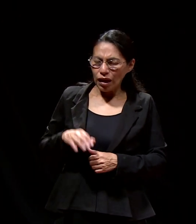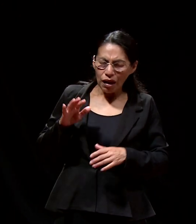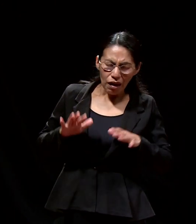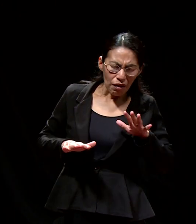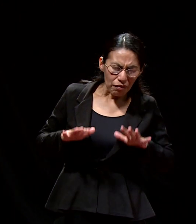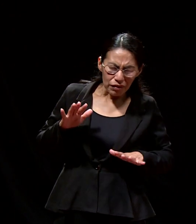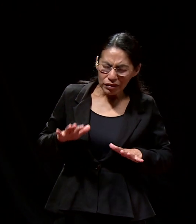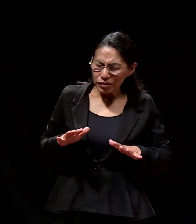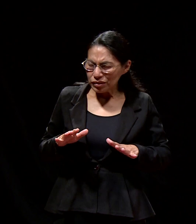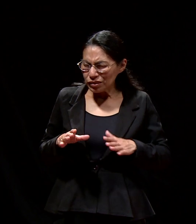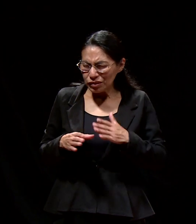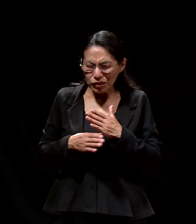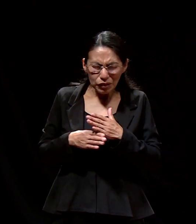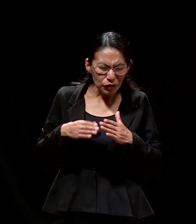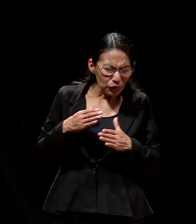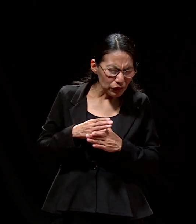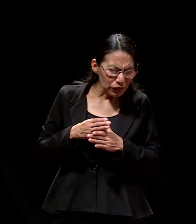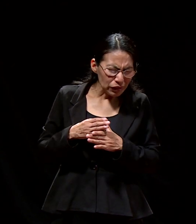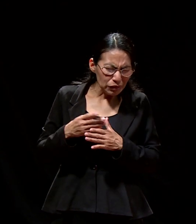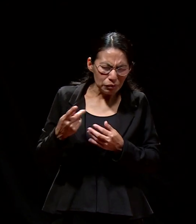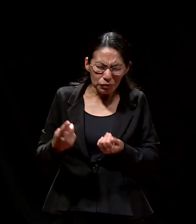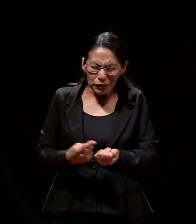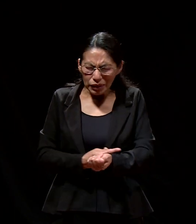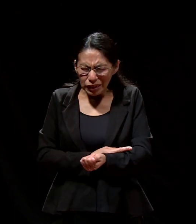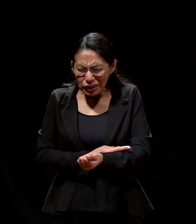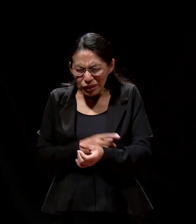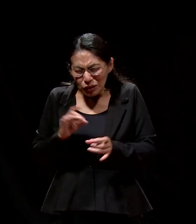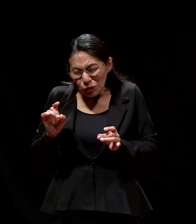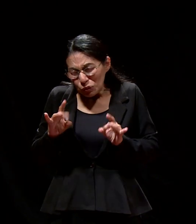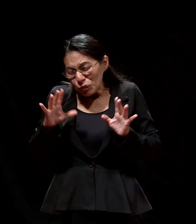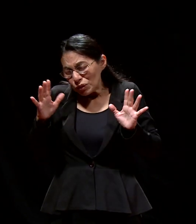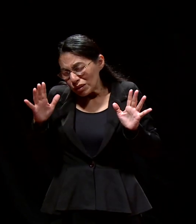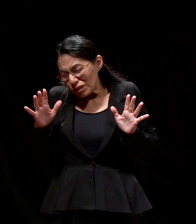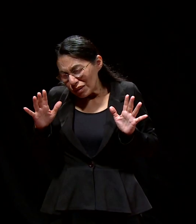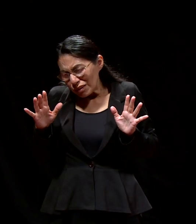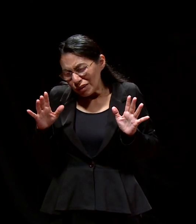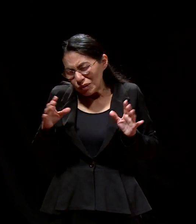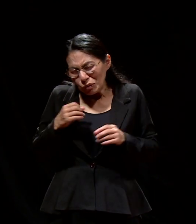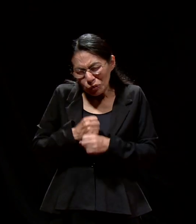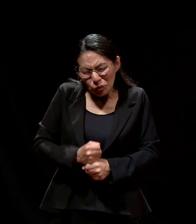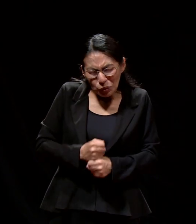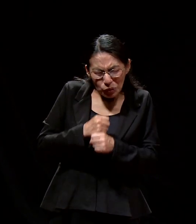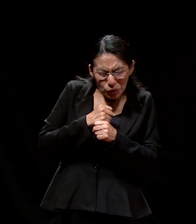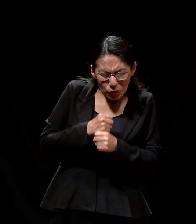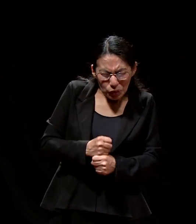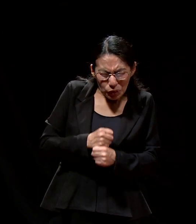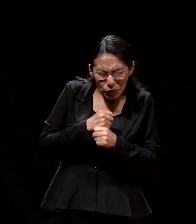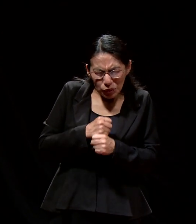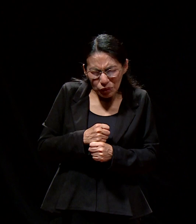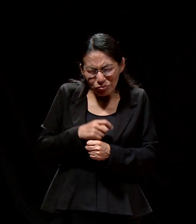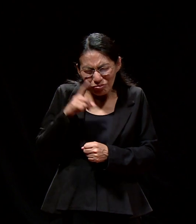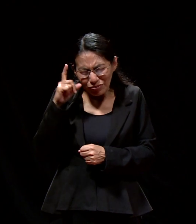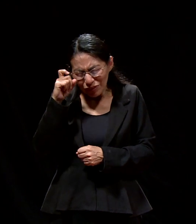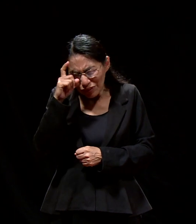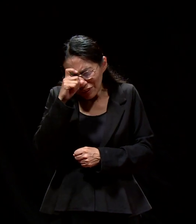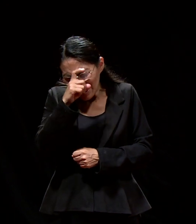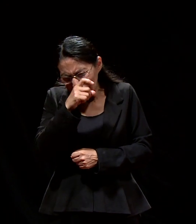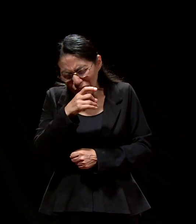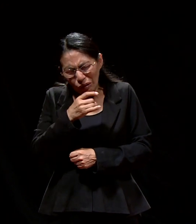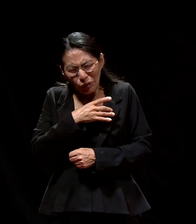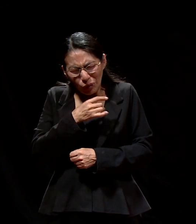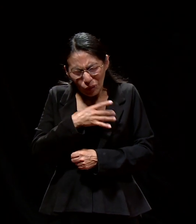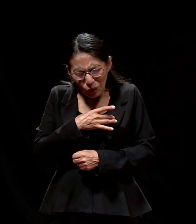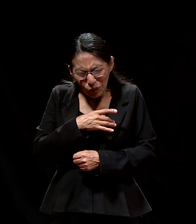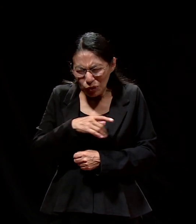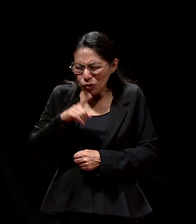diferentes situaciones crisis dolores tú estás ahí para